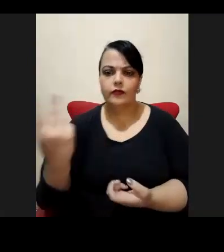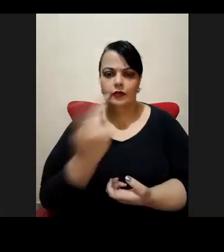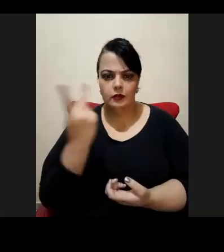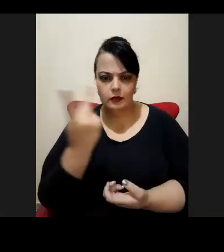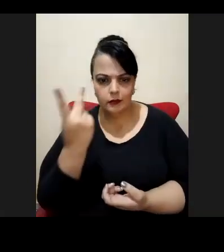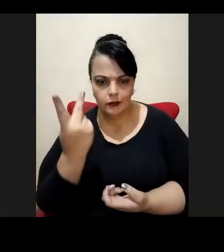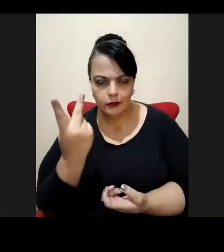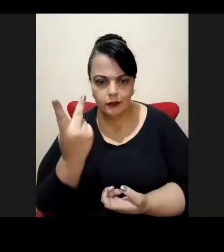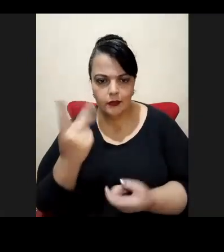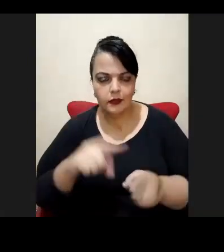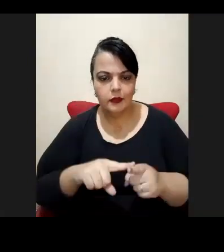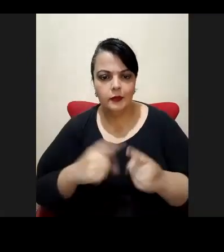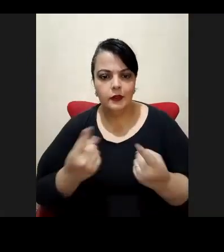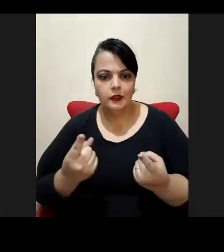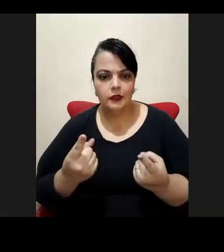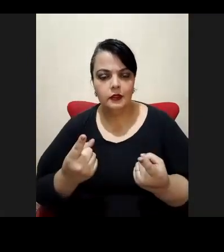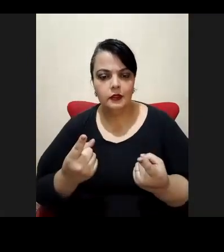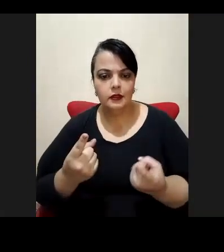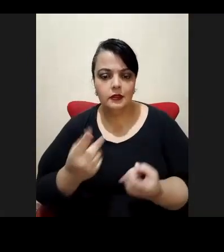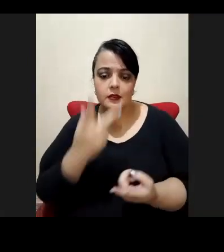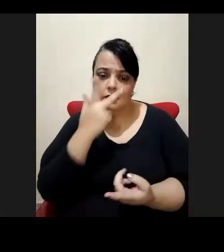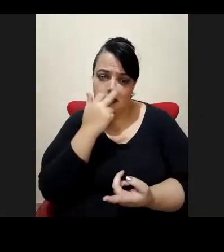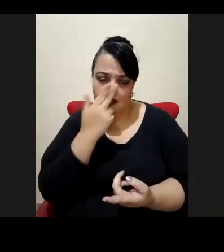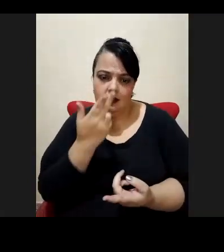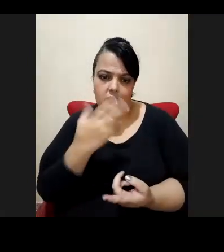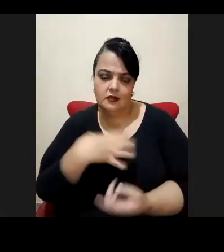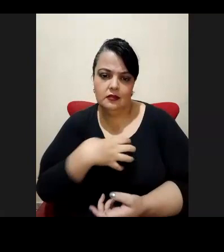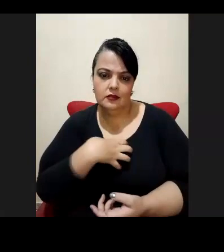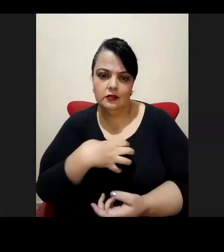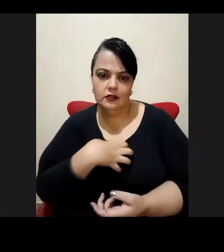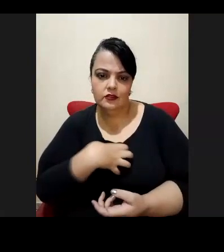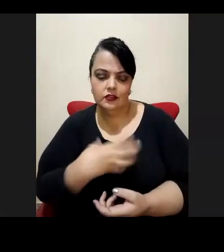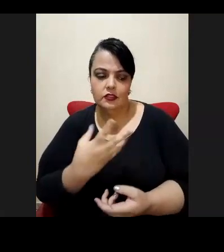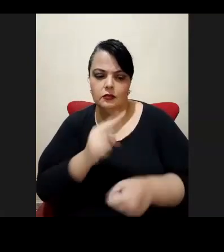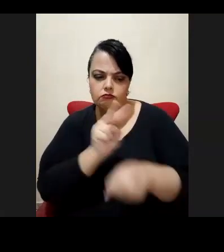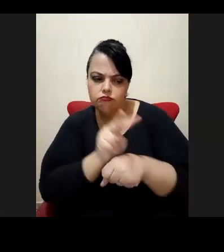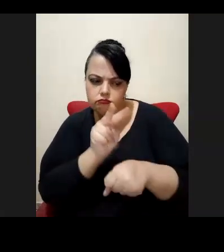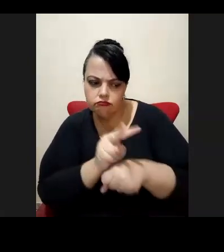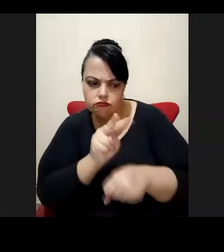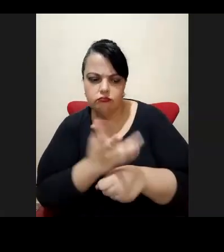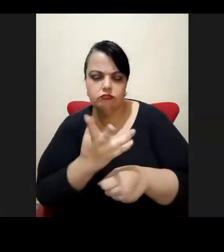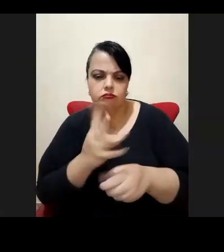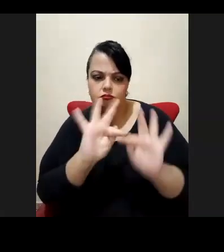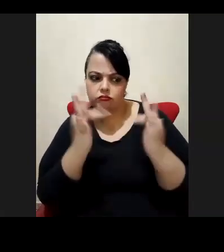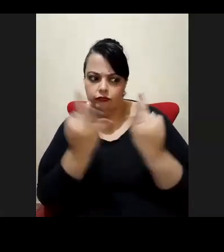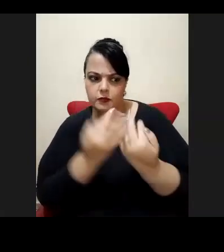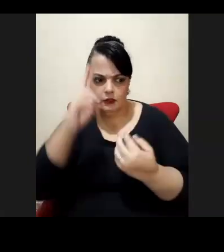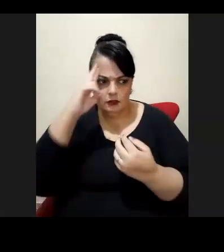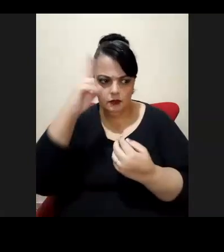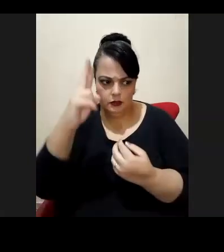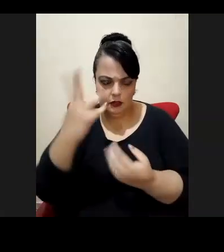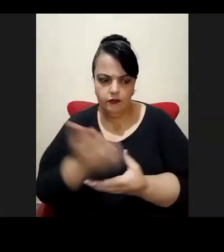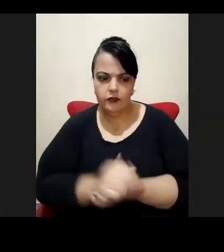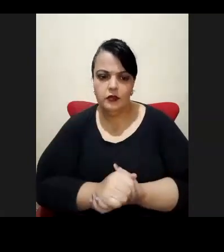presente e espera-se, né, de que no lugar do cuidador parental haja